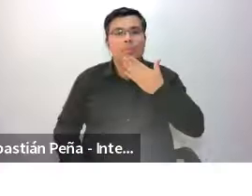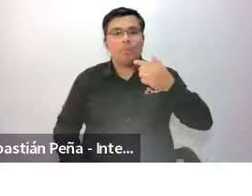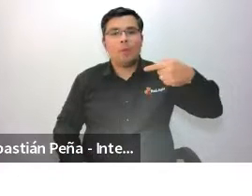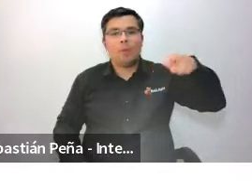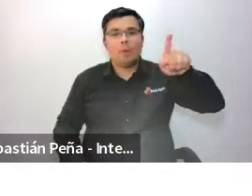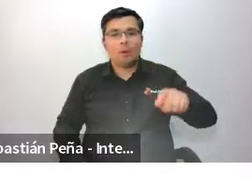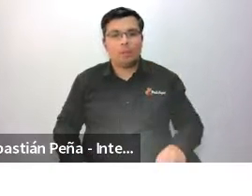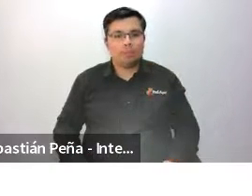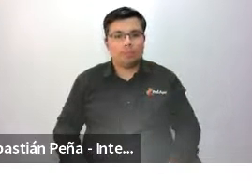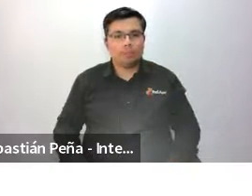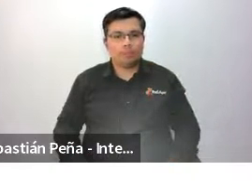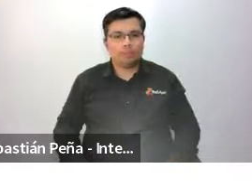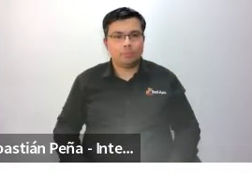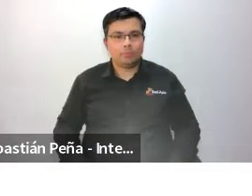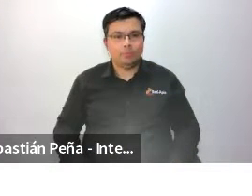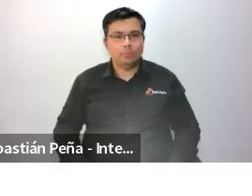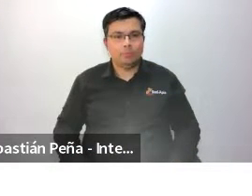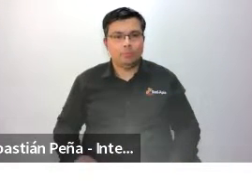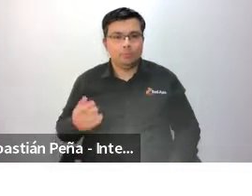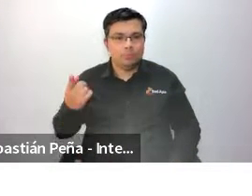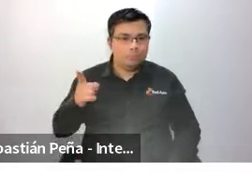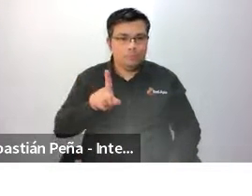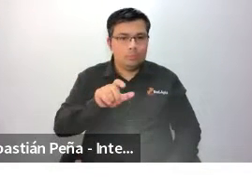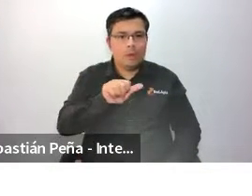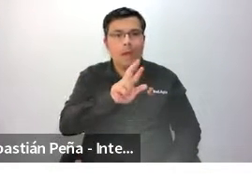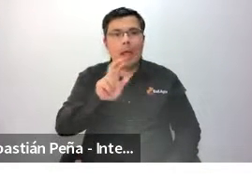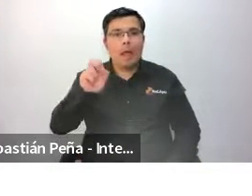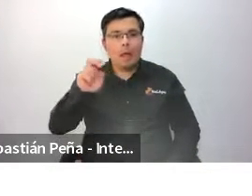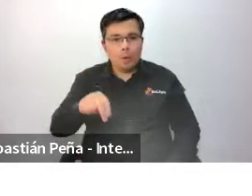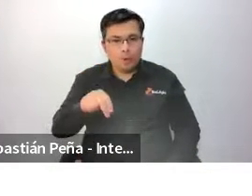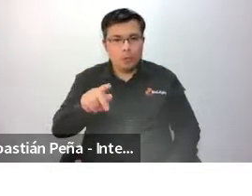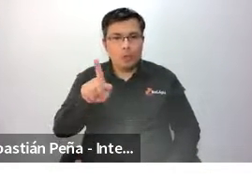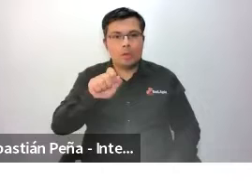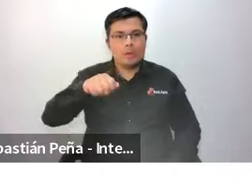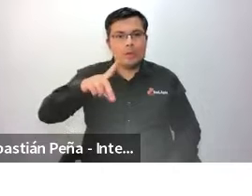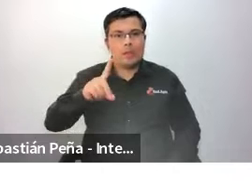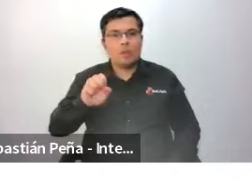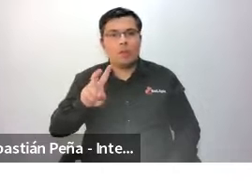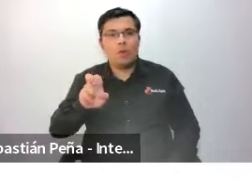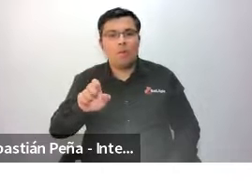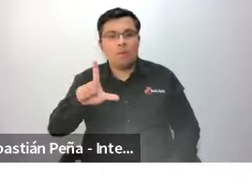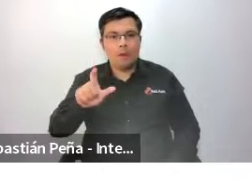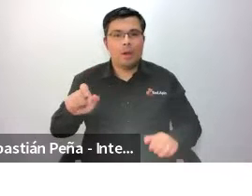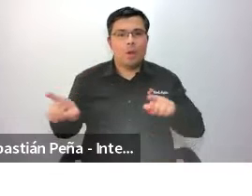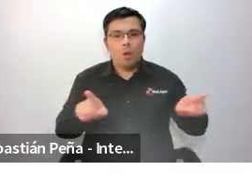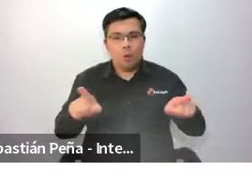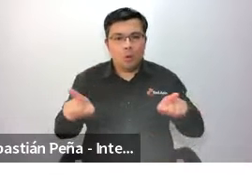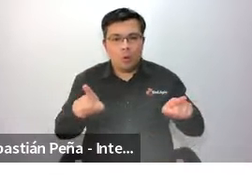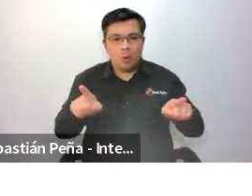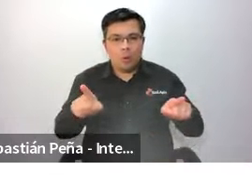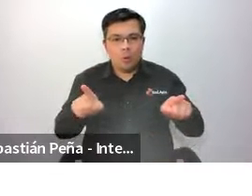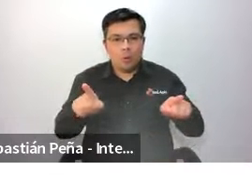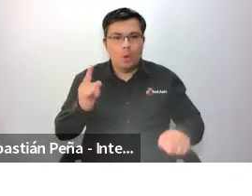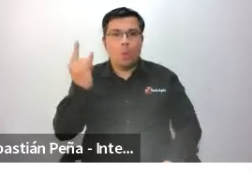nos acompaña Aarón Sandoval Muñoz, que es coordinador de la Unidad Normativa de la Superintendencia de